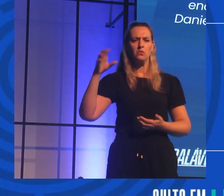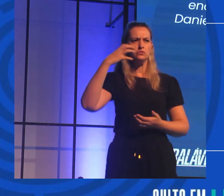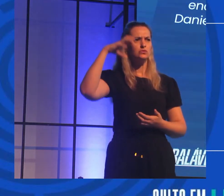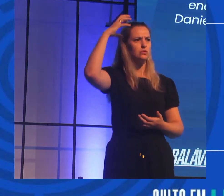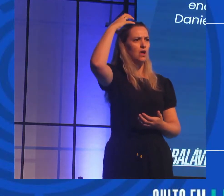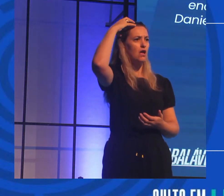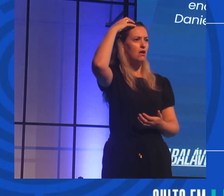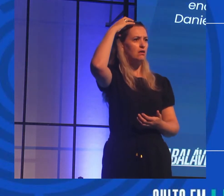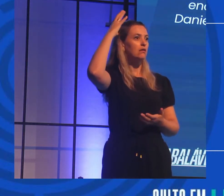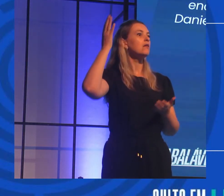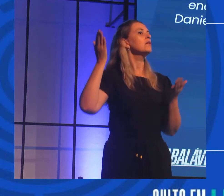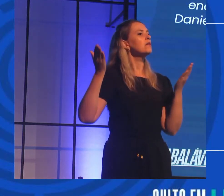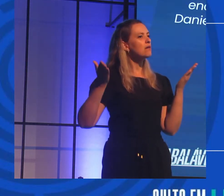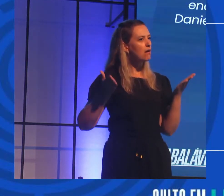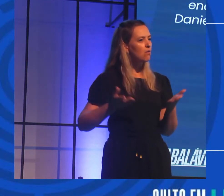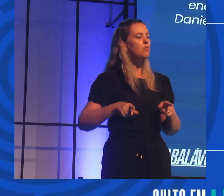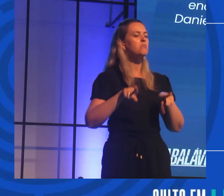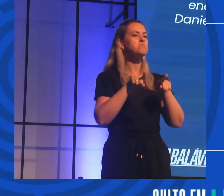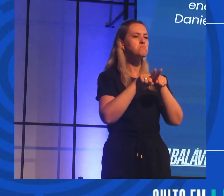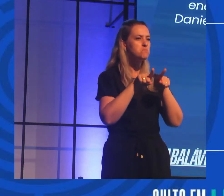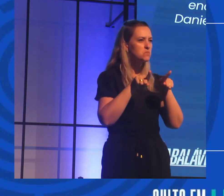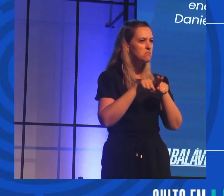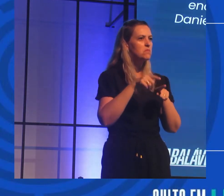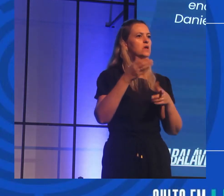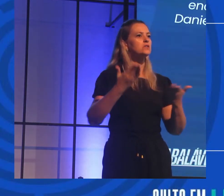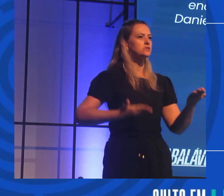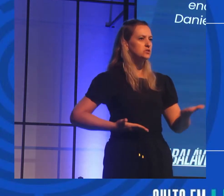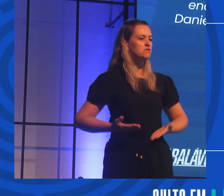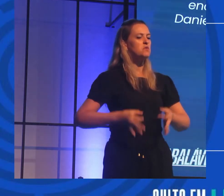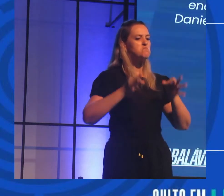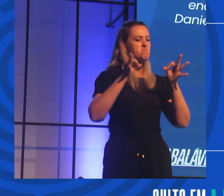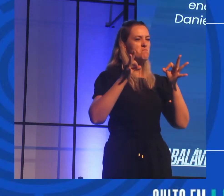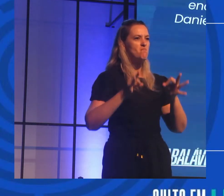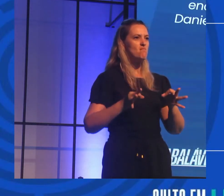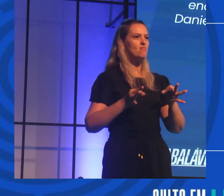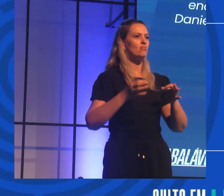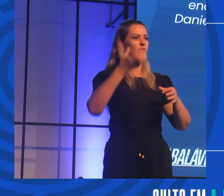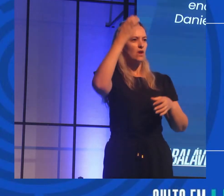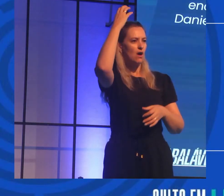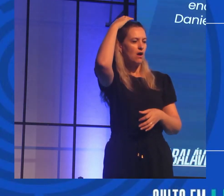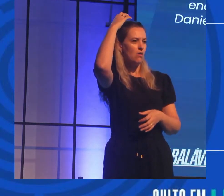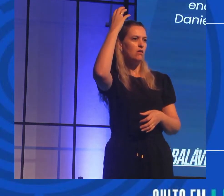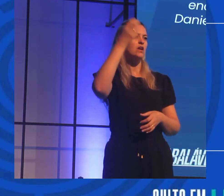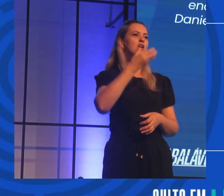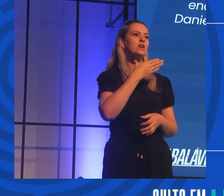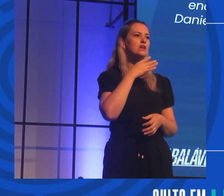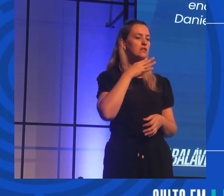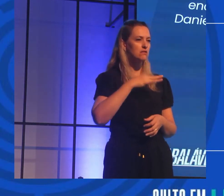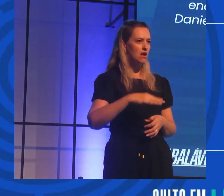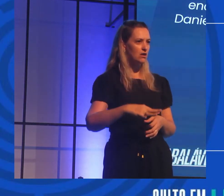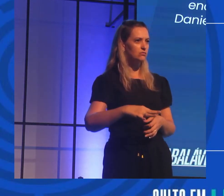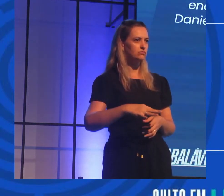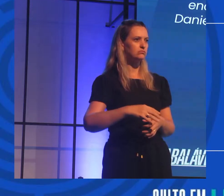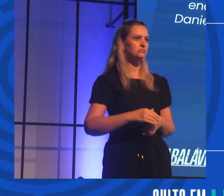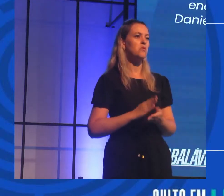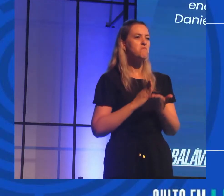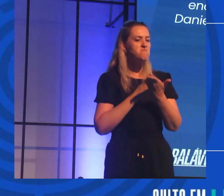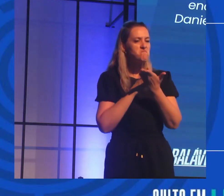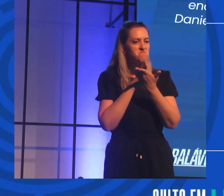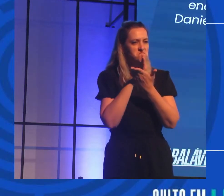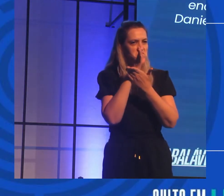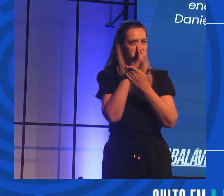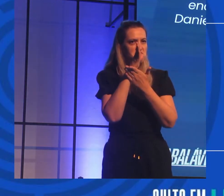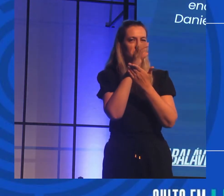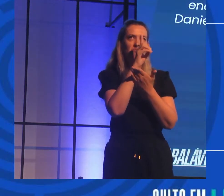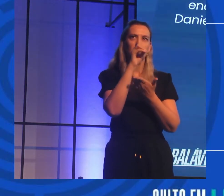para servir um novo rei. O que fez Daniel se destacar? Ele serviu a Deus fielmente. Falei dia